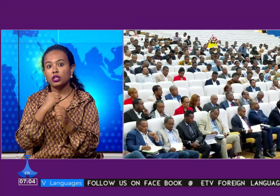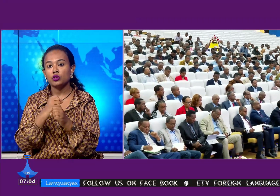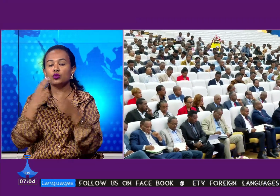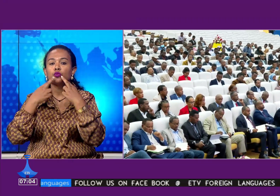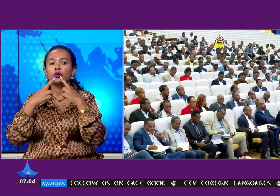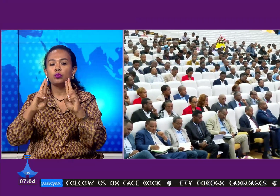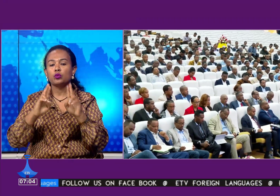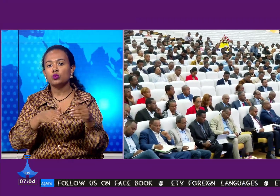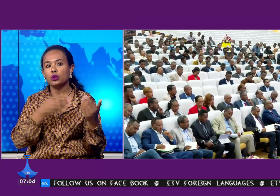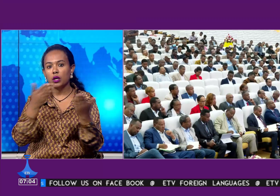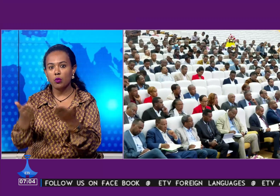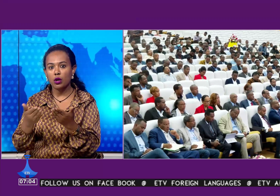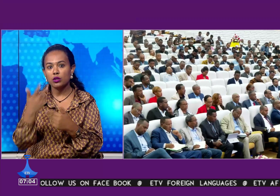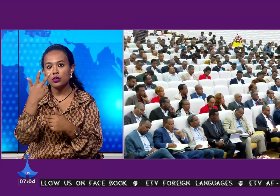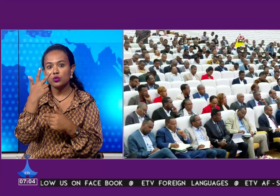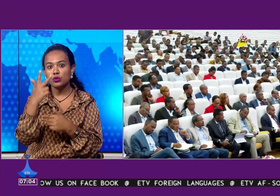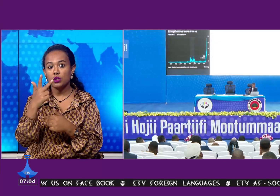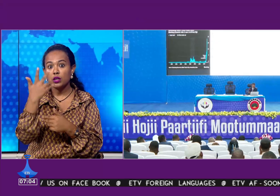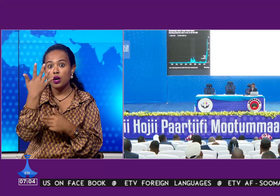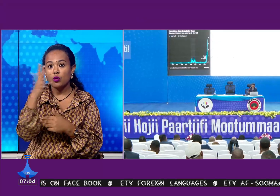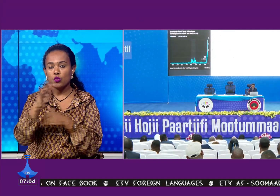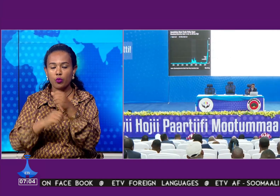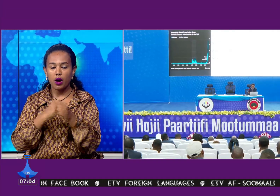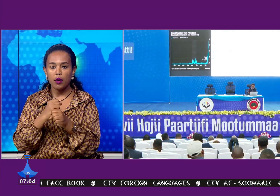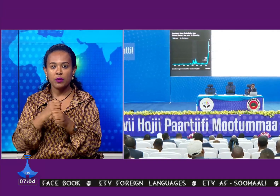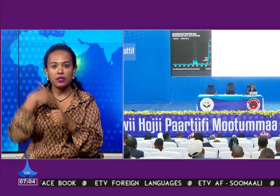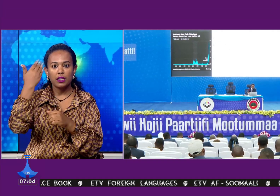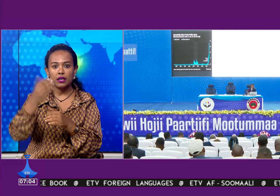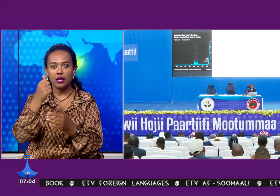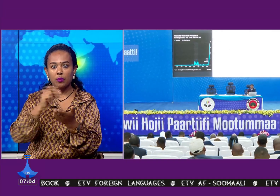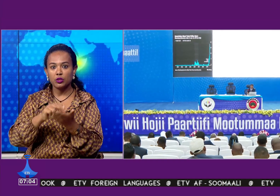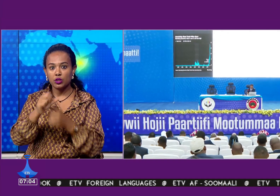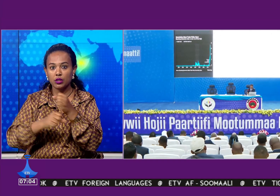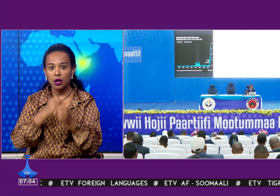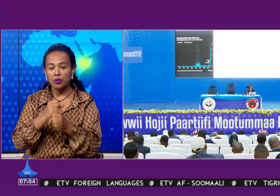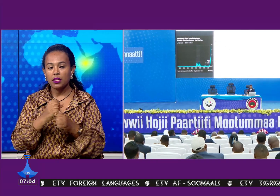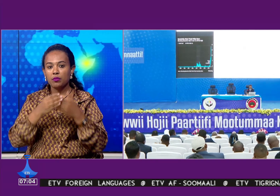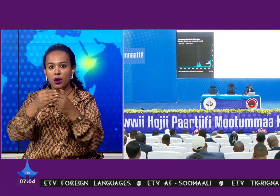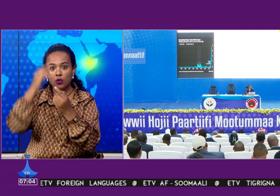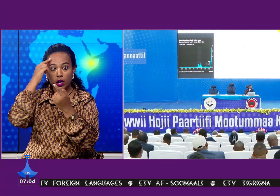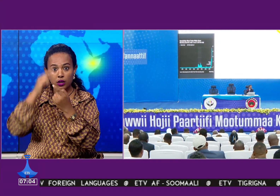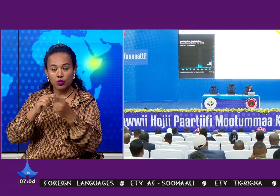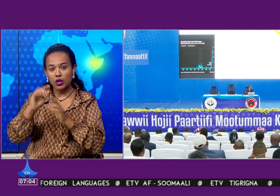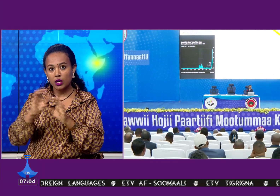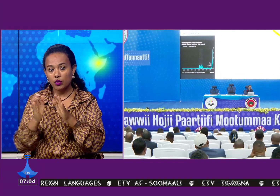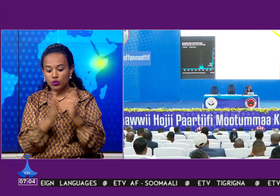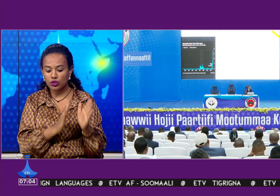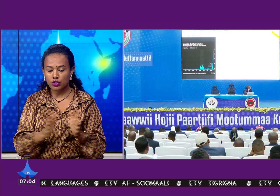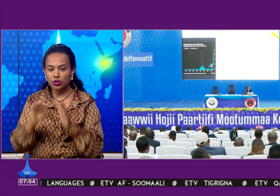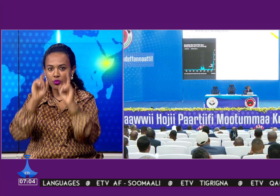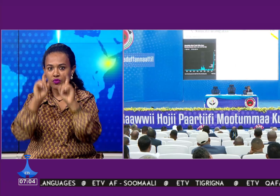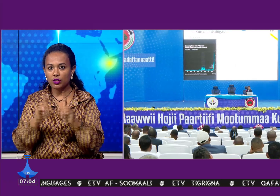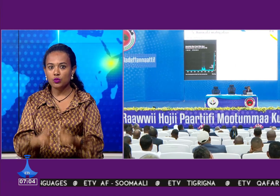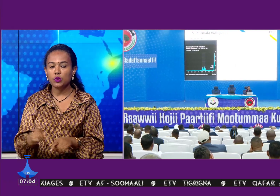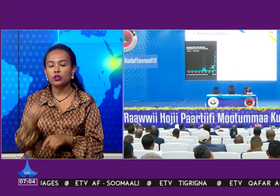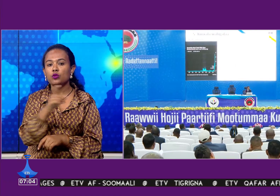በሪፖርቱ ቀርቧል። የሶስተኛ ሩብ ዓመት ግምገማ ለቀጣይ በጀት ዓመት አመራሩ ያቀደውንና ያደረገውን ዝግጅት የሚፈተሽበት